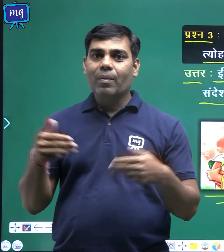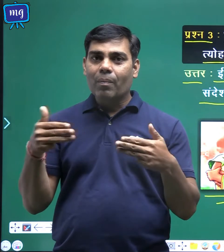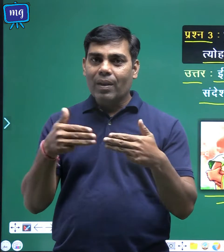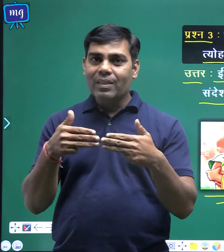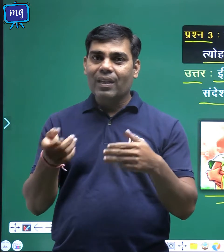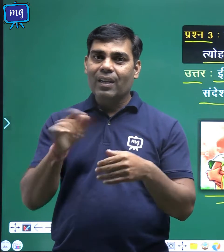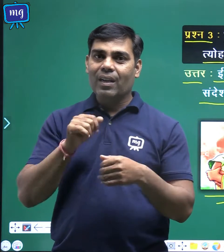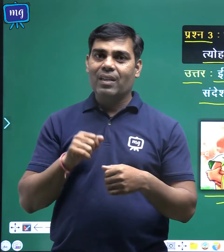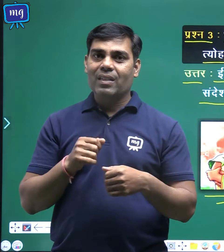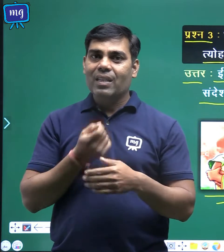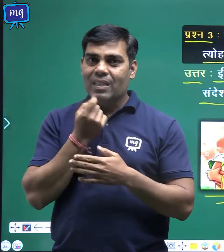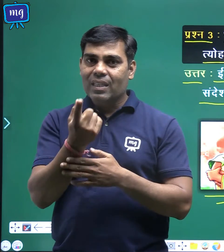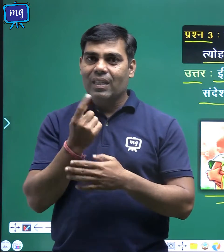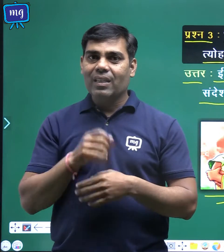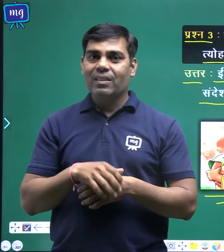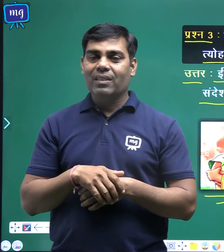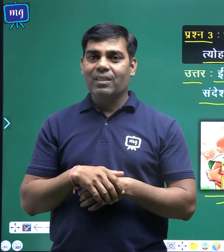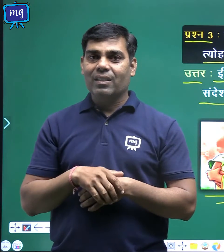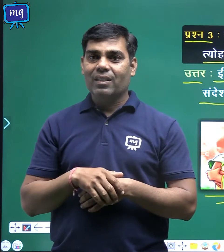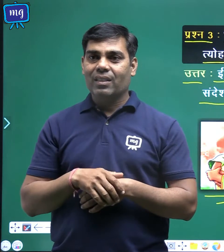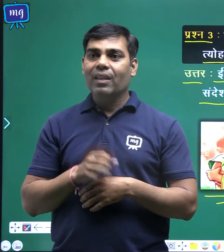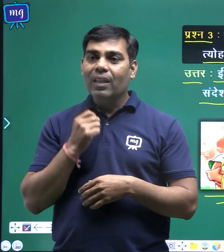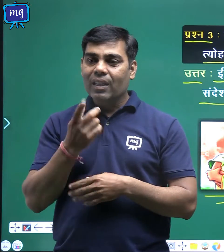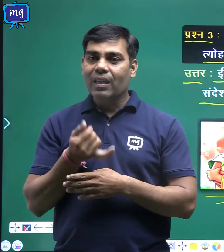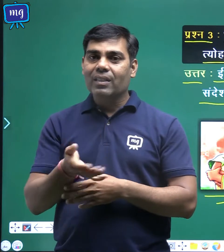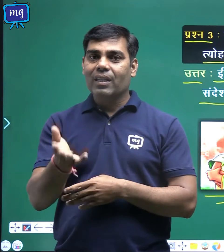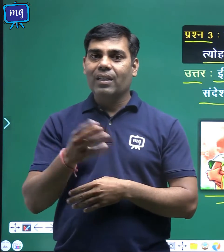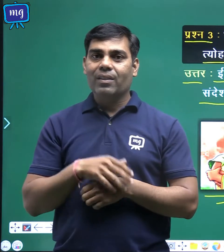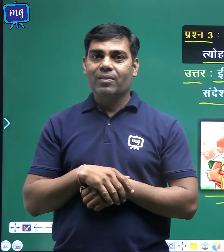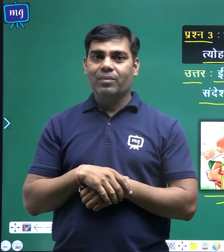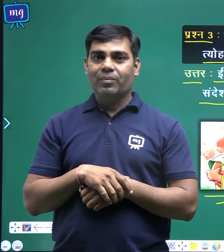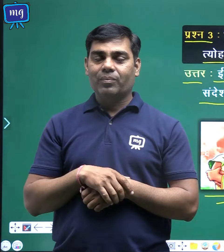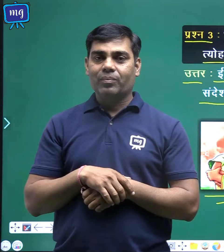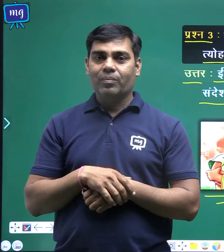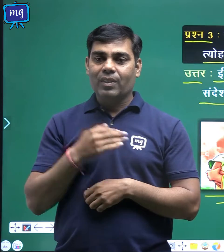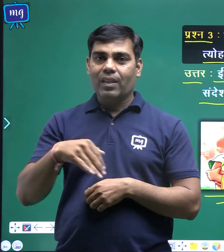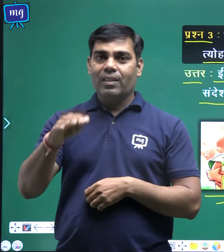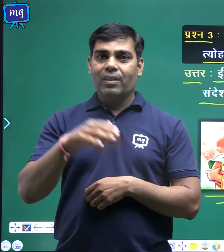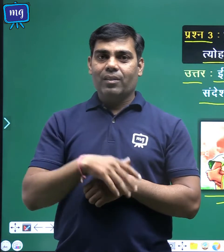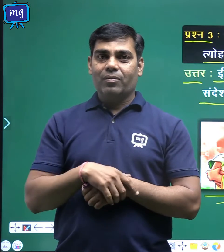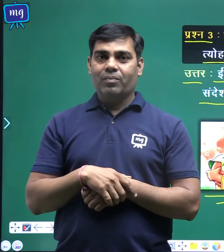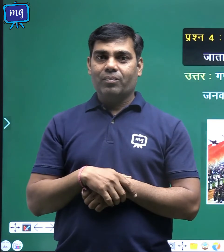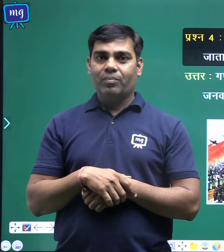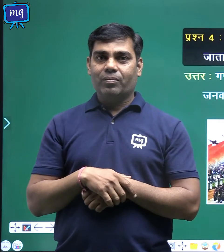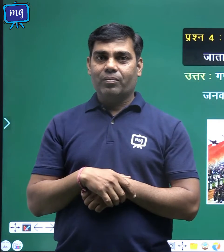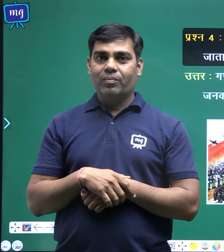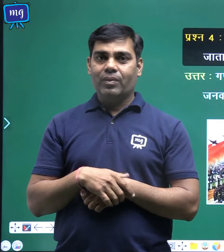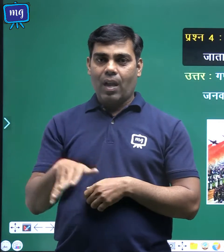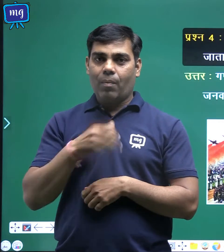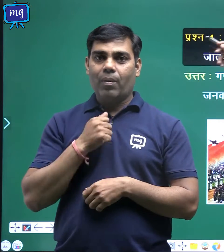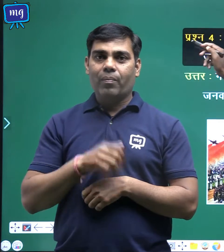का संदेश देना चाहिए। आगे चलें। अब